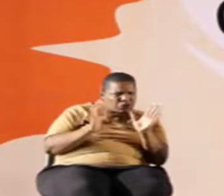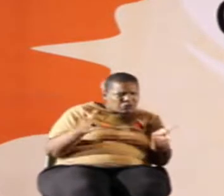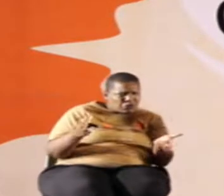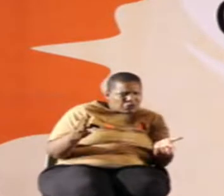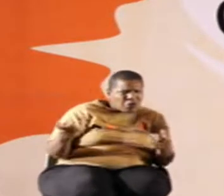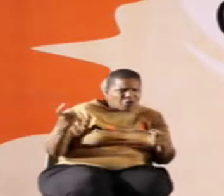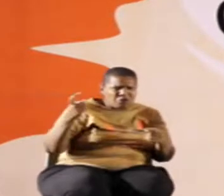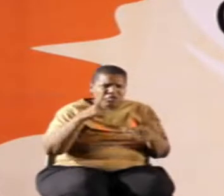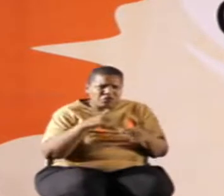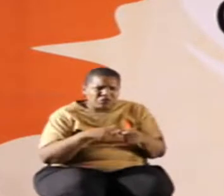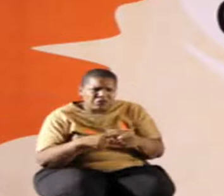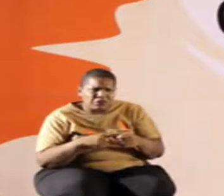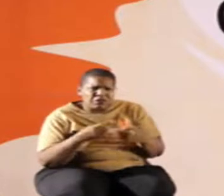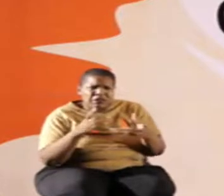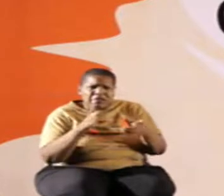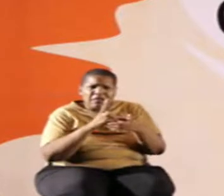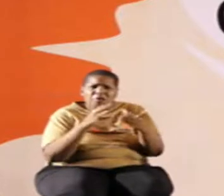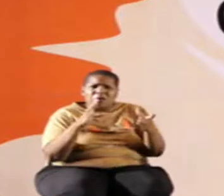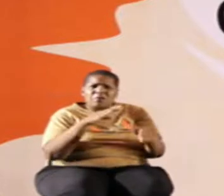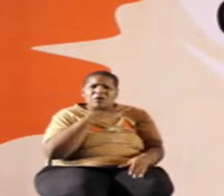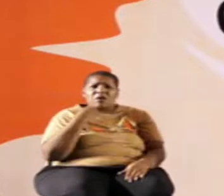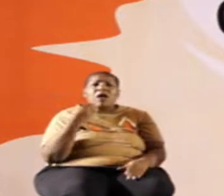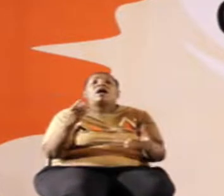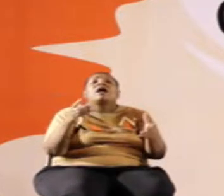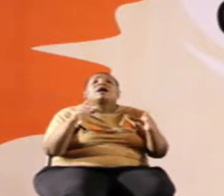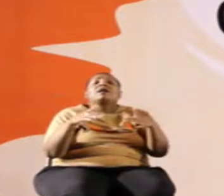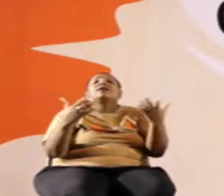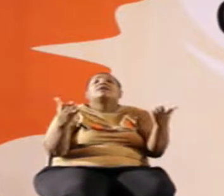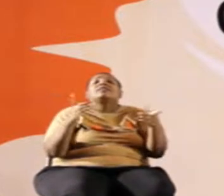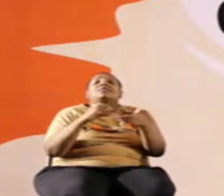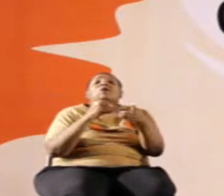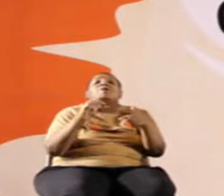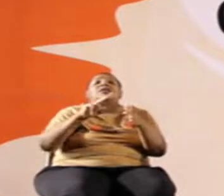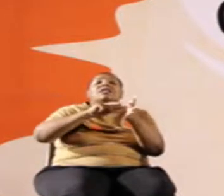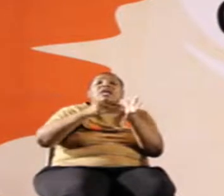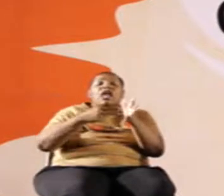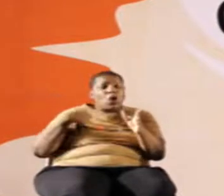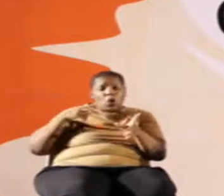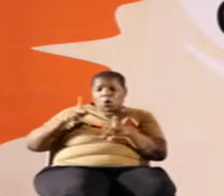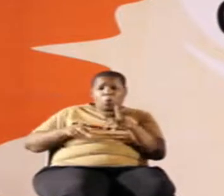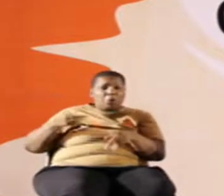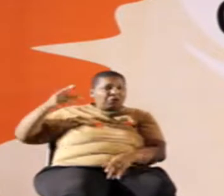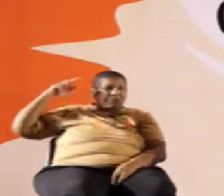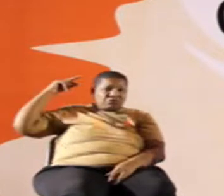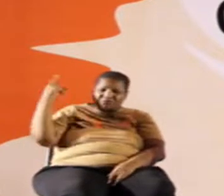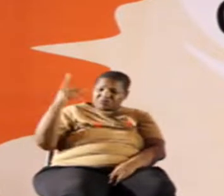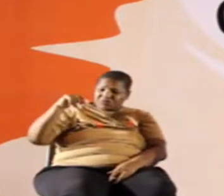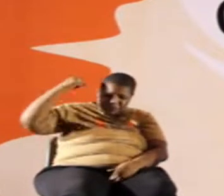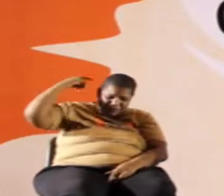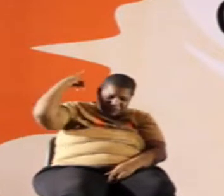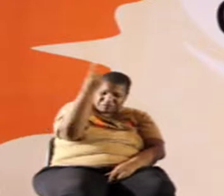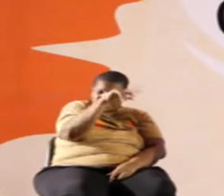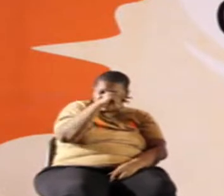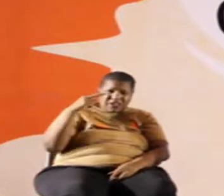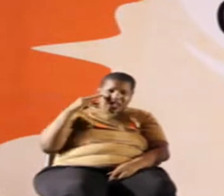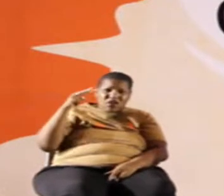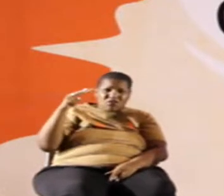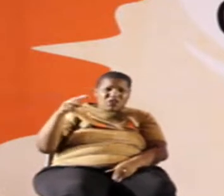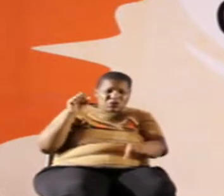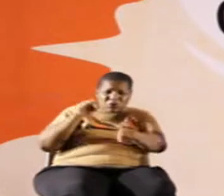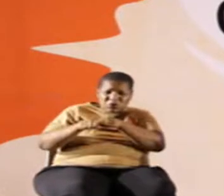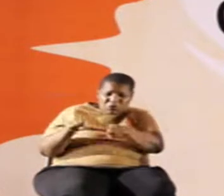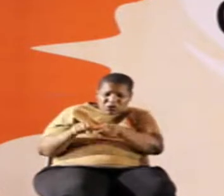as democracias morrem? Defina a democracia. Eu venho desse povo que está lá chicoteado, vendo genocídio todo